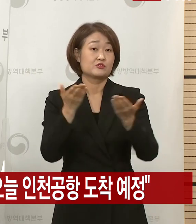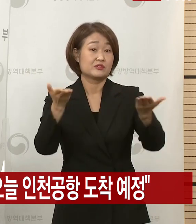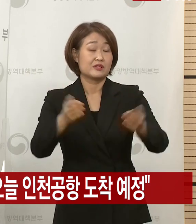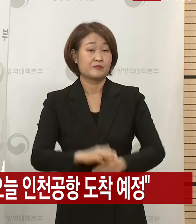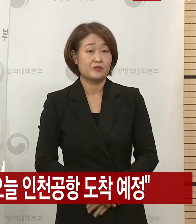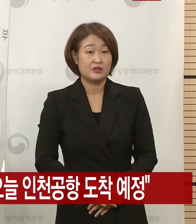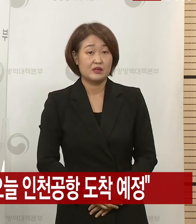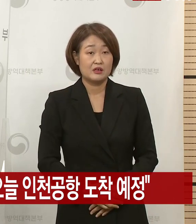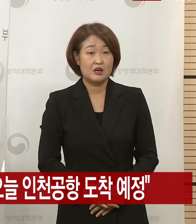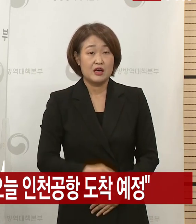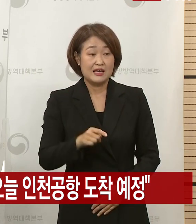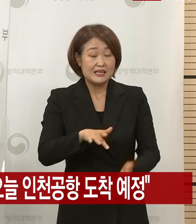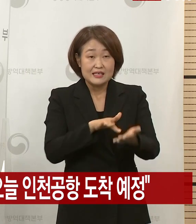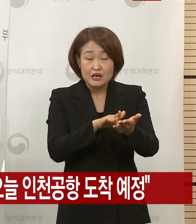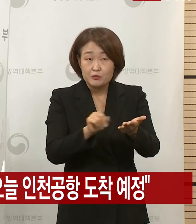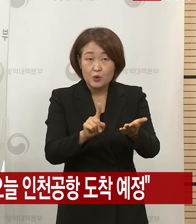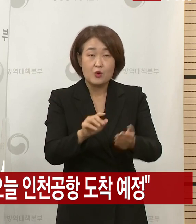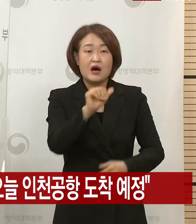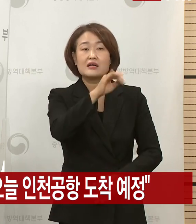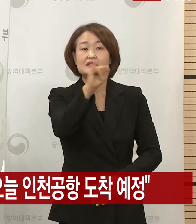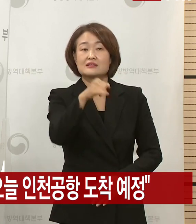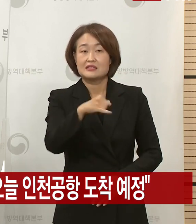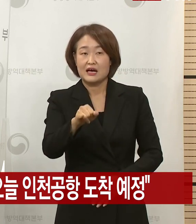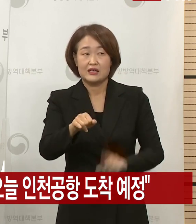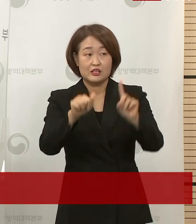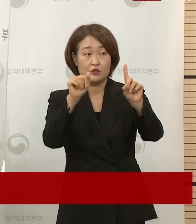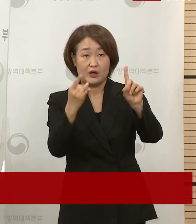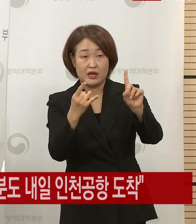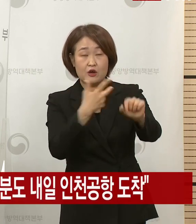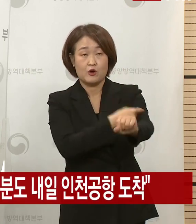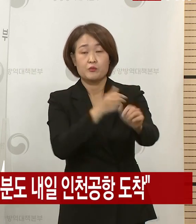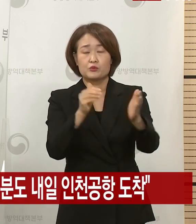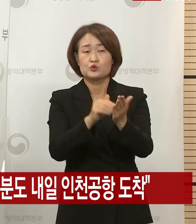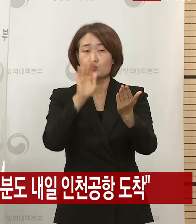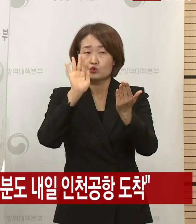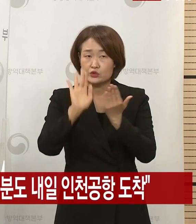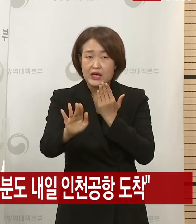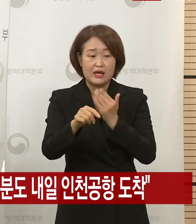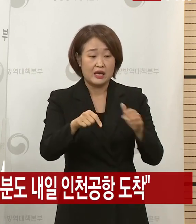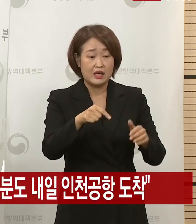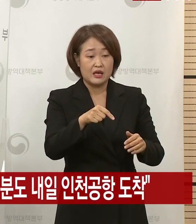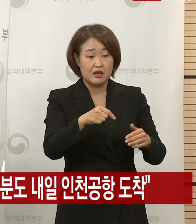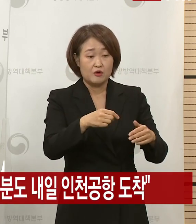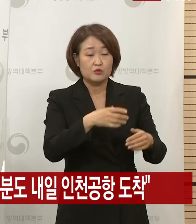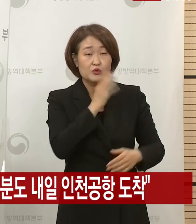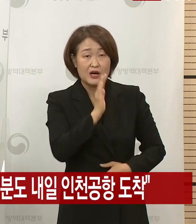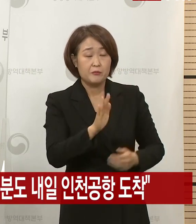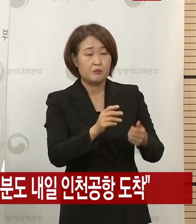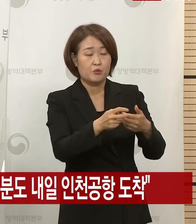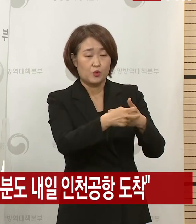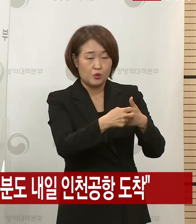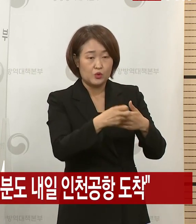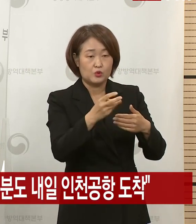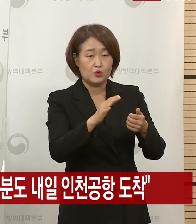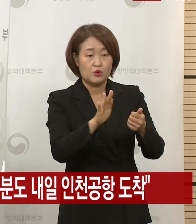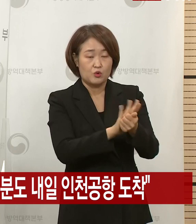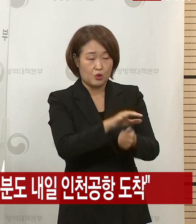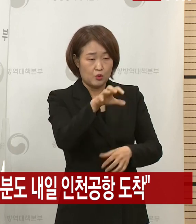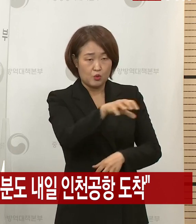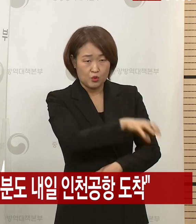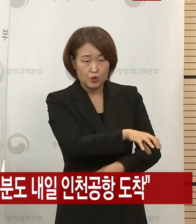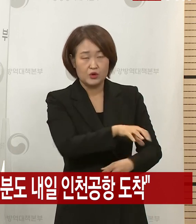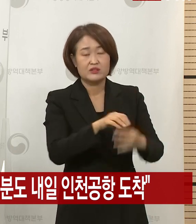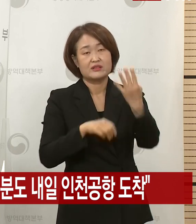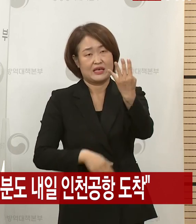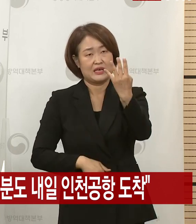대상은 아스트라제네카 백신 1회 접종 후에 집단 발생이 있었던 요양원, 요양병원 4개 기관이고 이